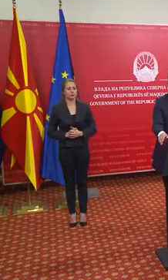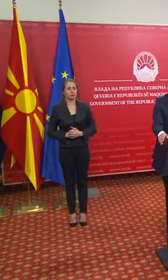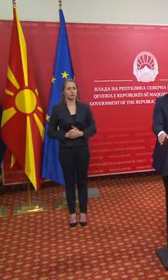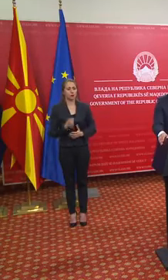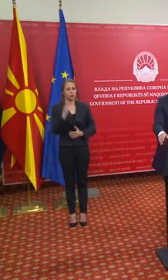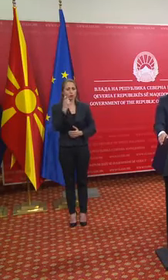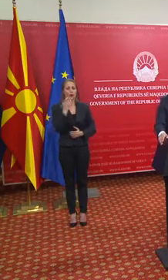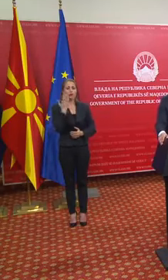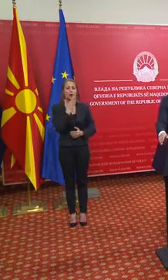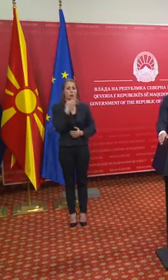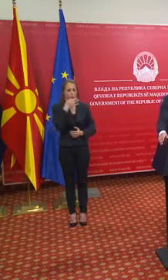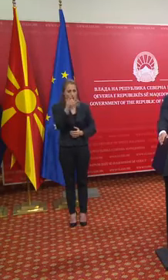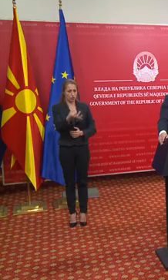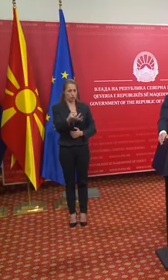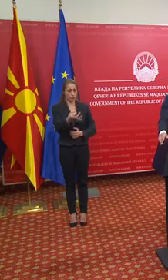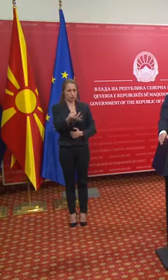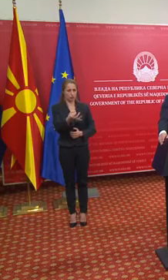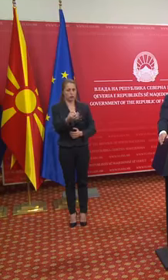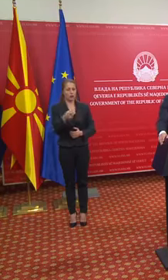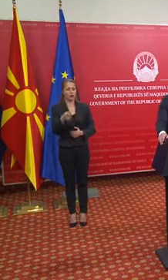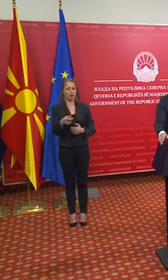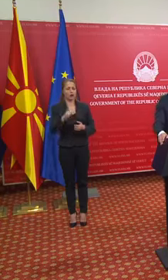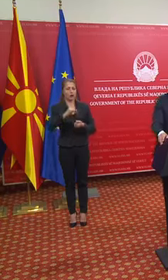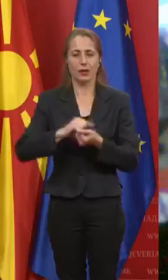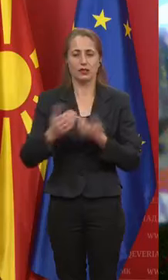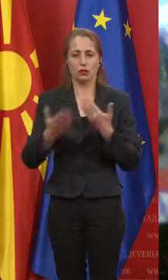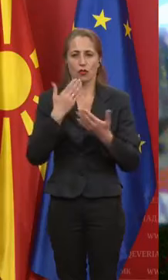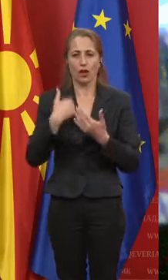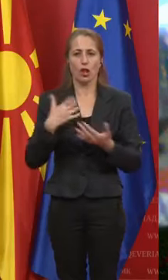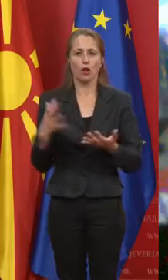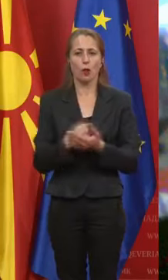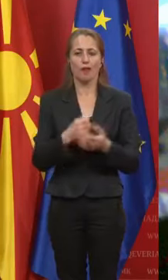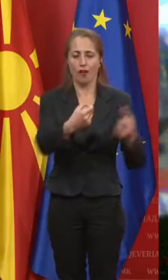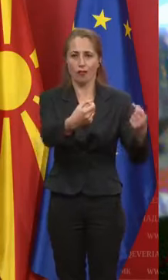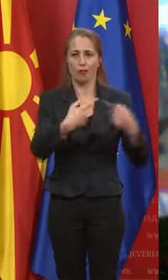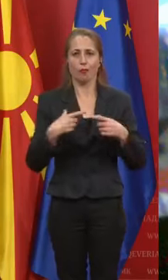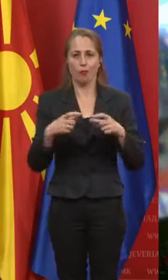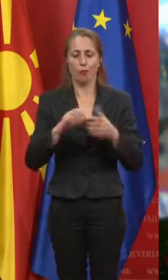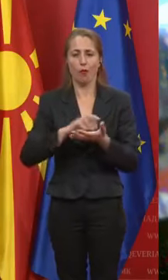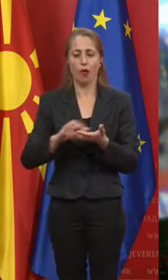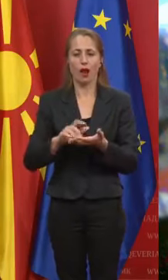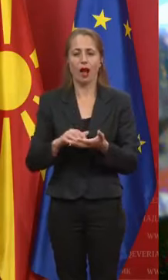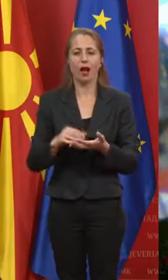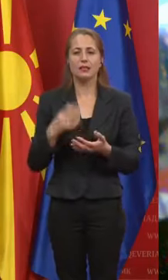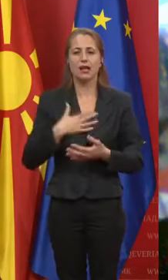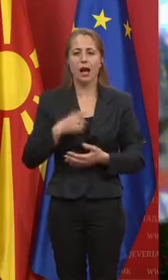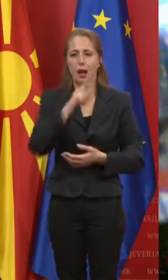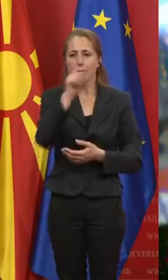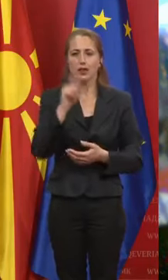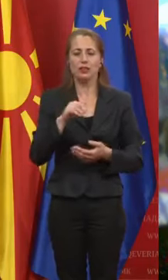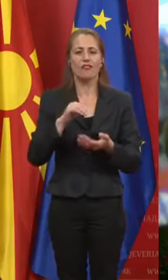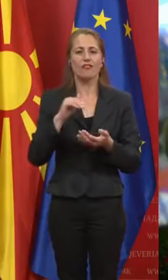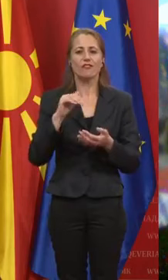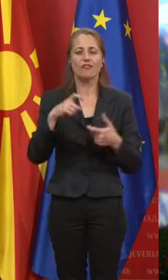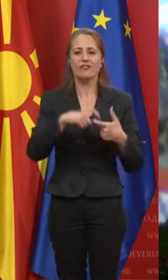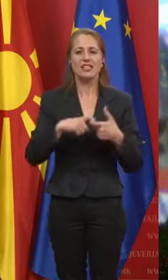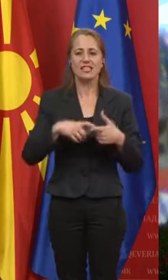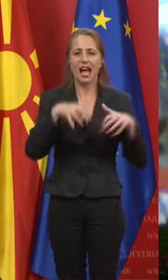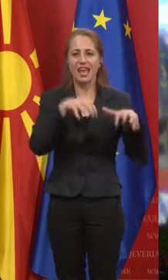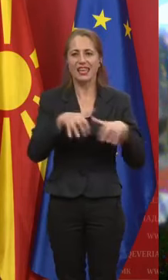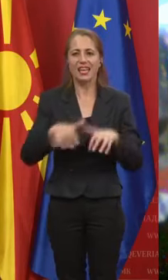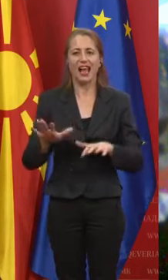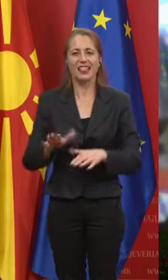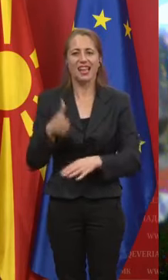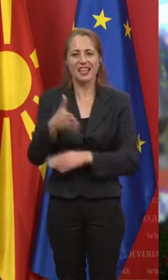Уште едно прашање. Во текот на оваа пресконференција добив една порака да прашам повторно за игротеките. Неколку пати на оваа тема